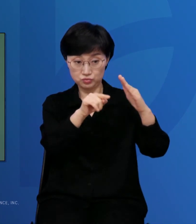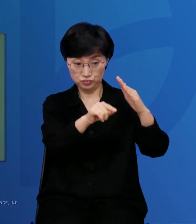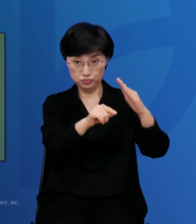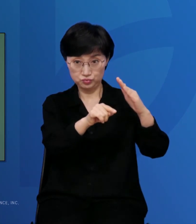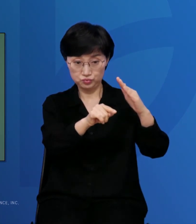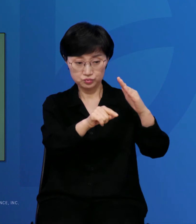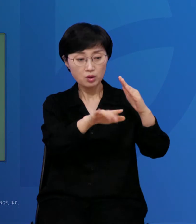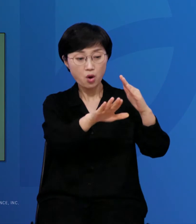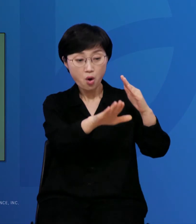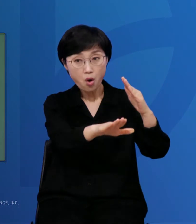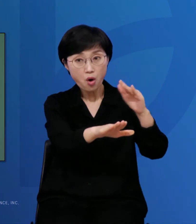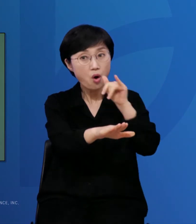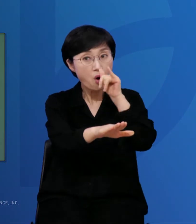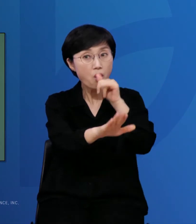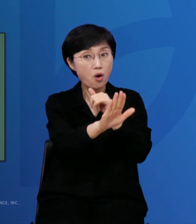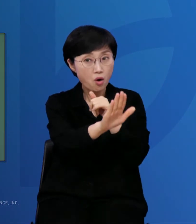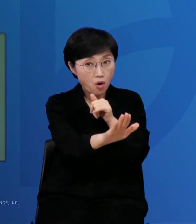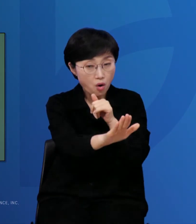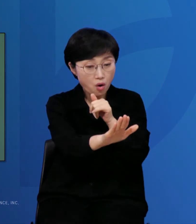제3 성전이 만들어진 겁니다.